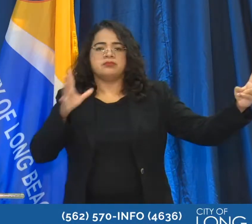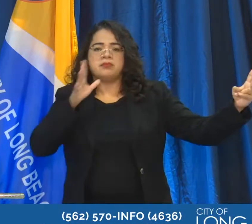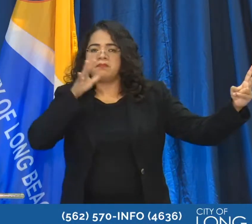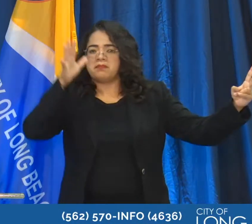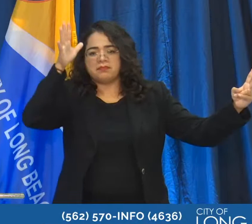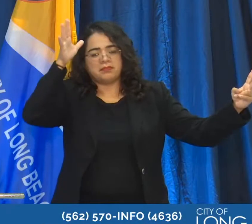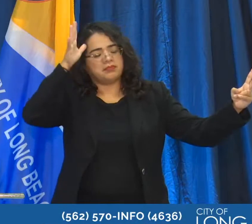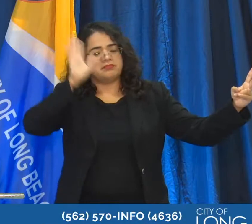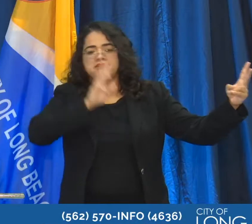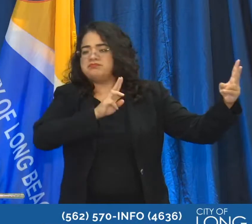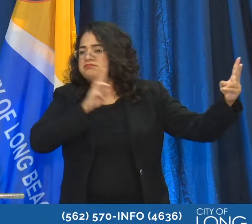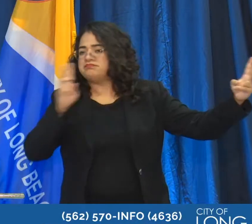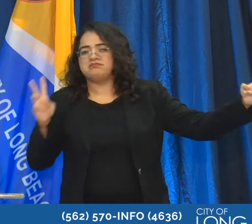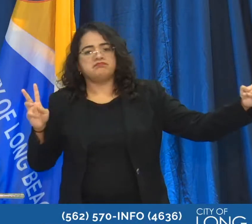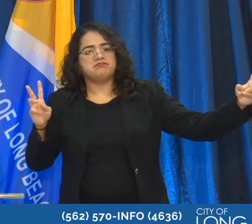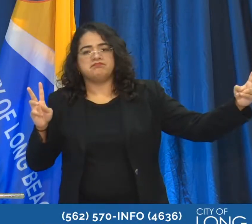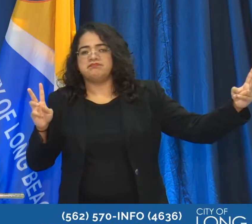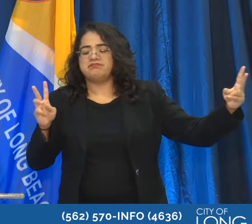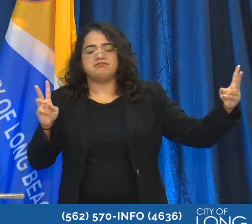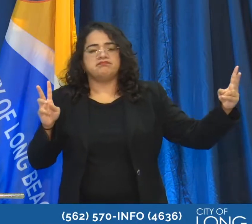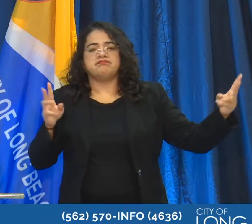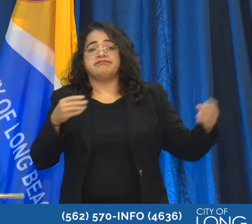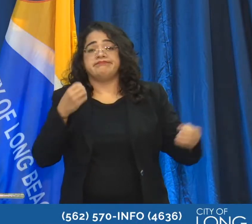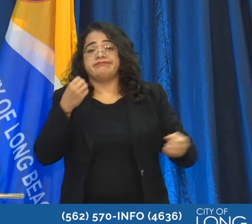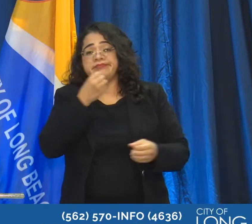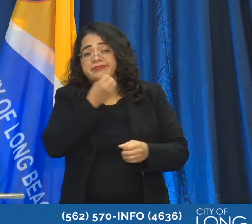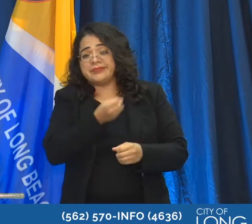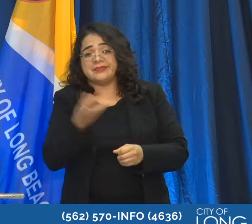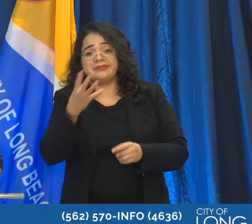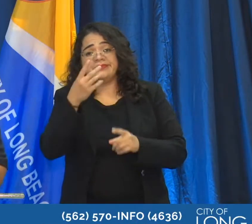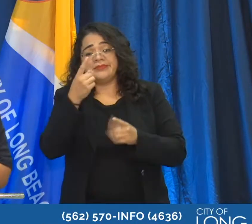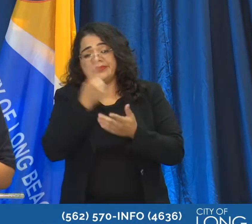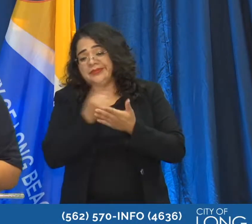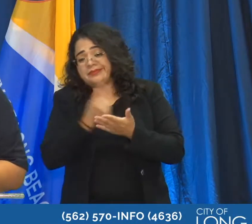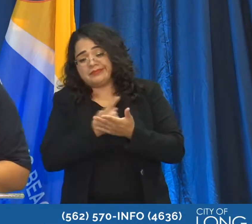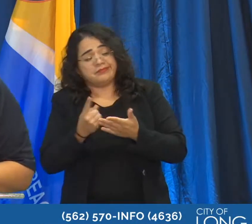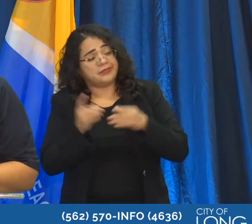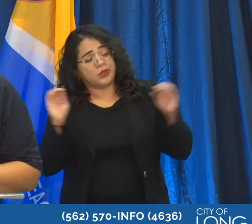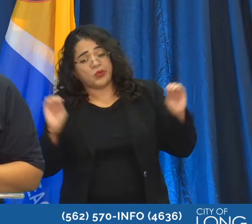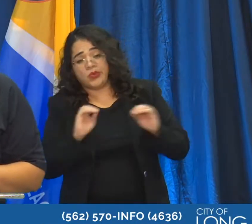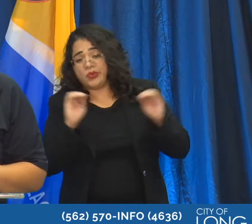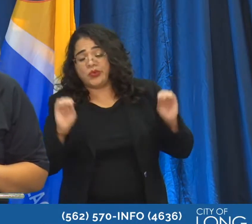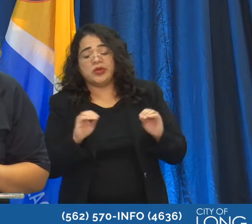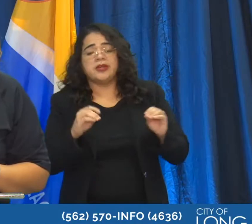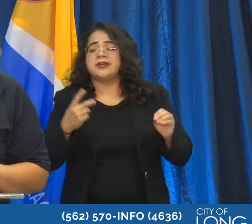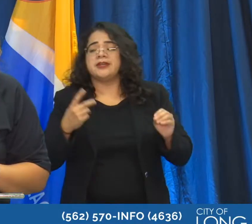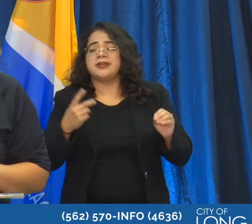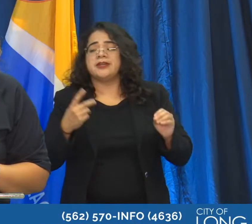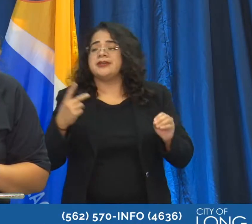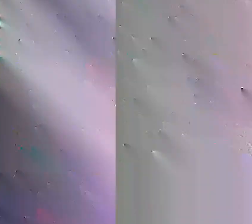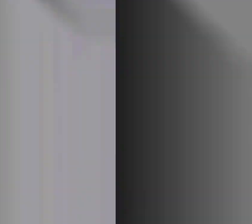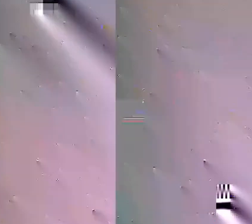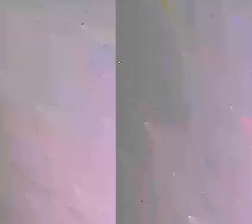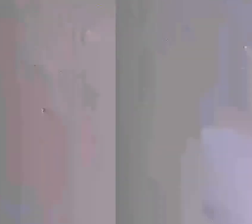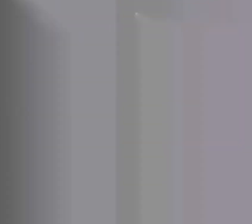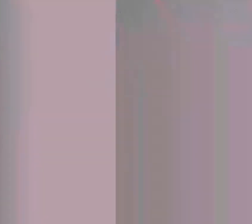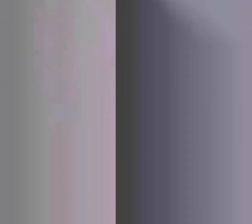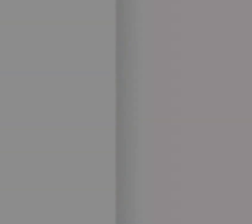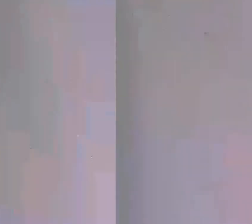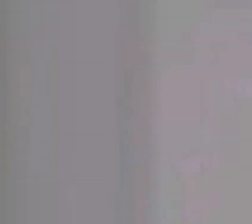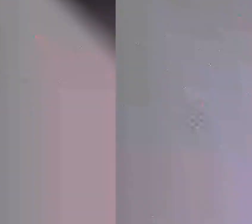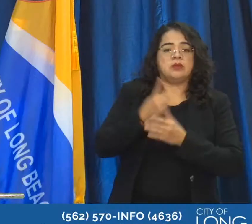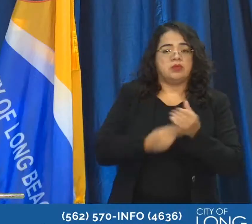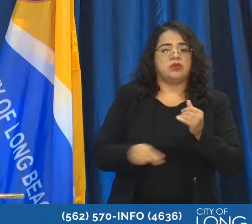No lo han visto en varios meses ya, entonces, y también ambos se han hecho la prueba y los dos salieron